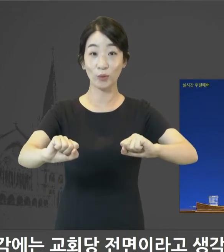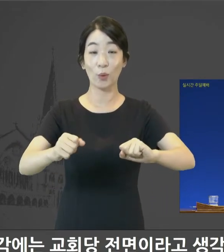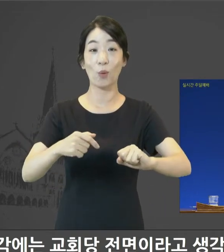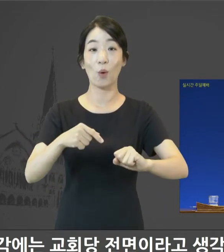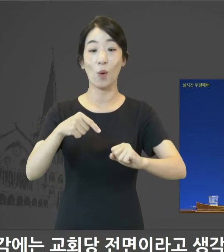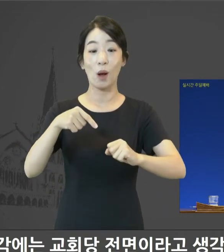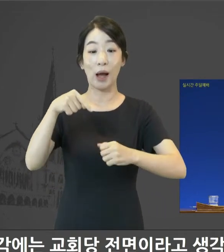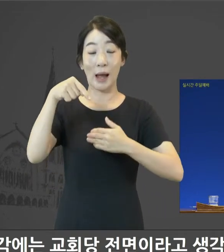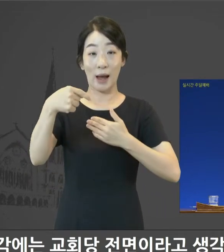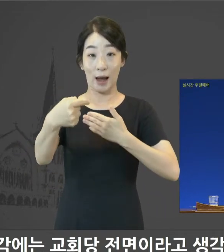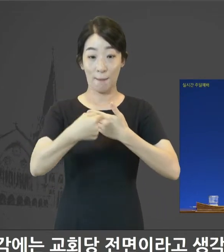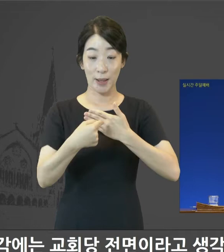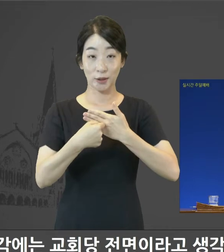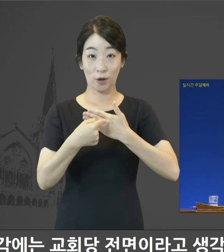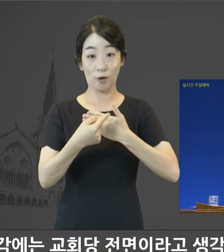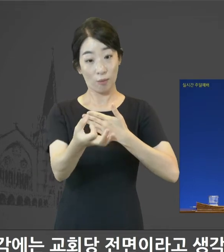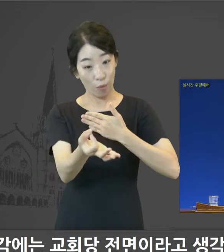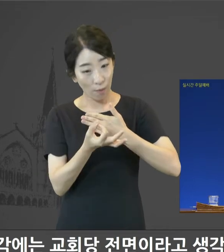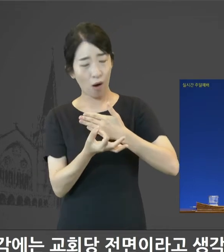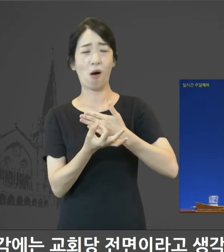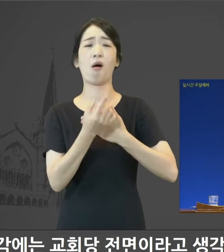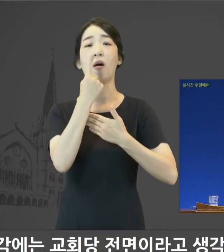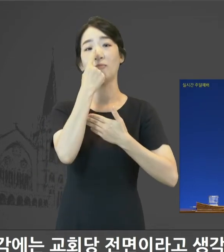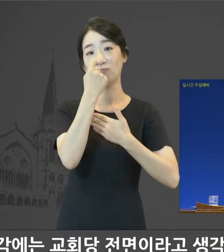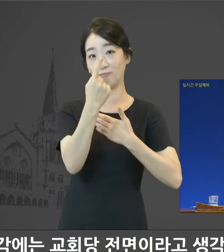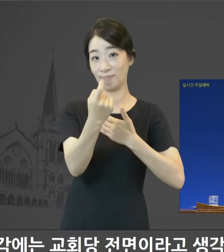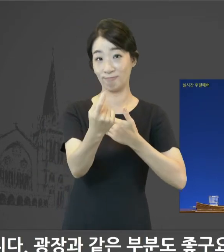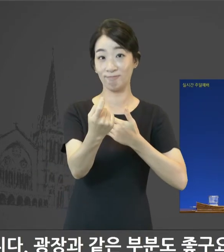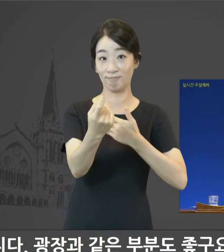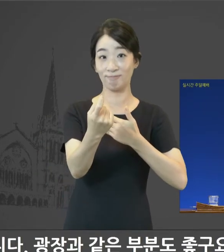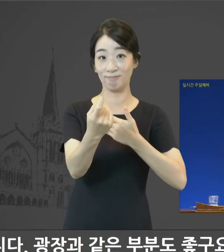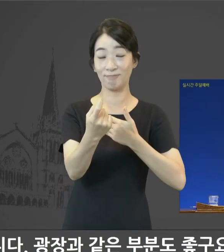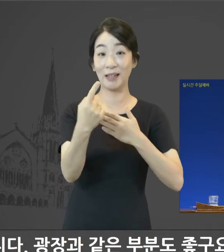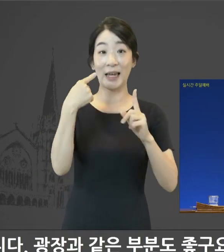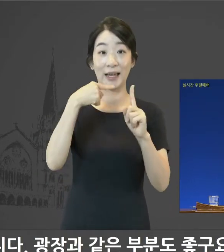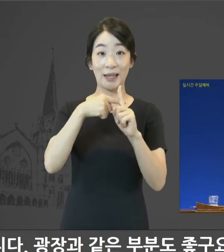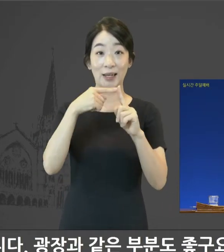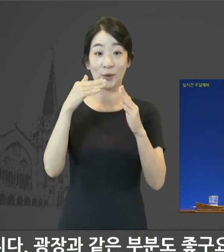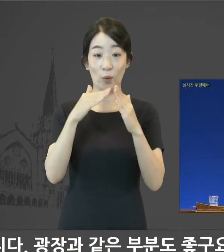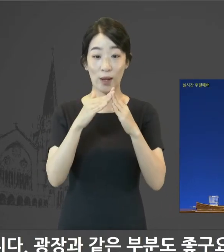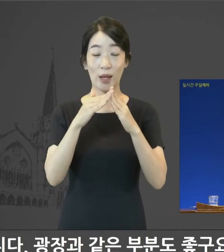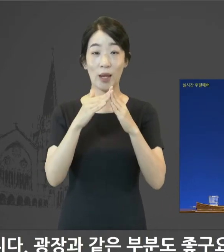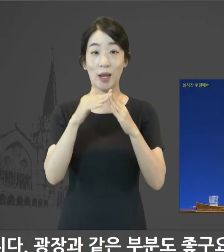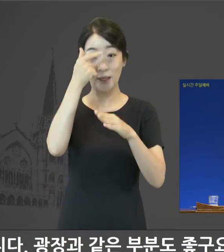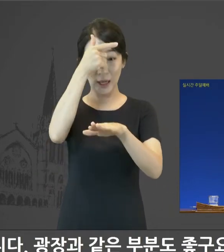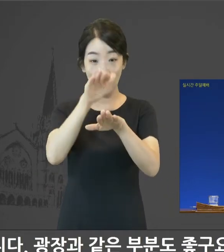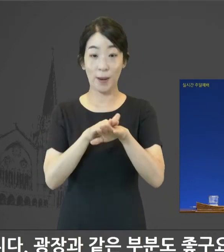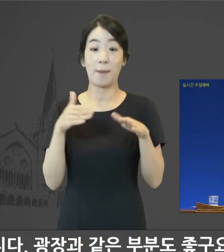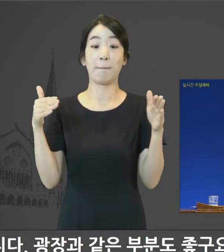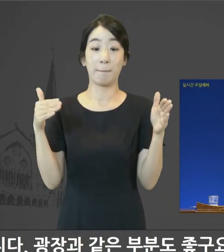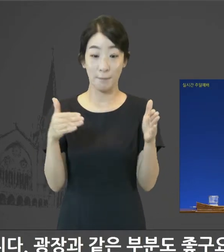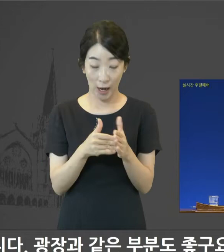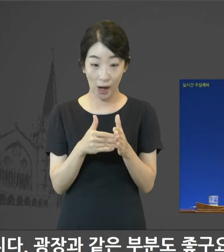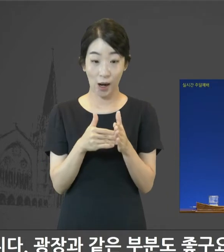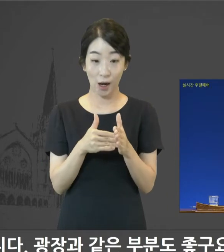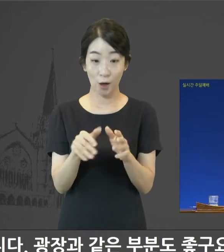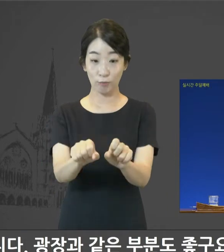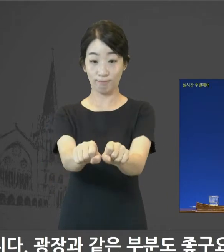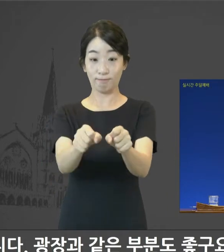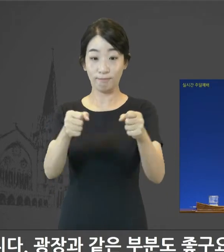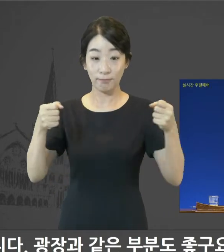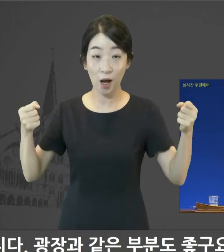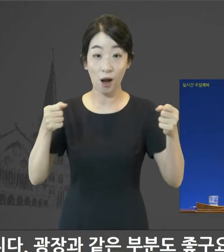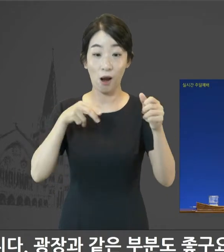보면 더 멋있습니다. 그것은 아마도 예배가 끝나면 문을 쫙 열고 성도들이 세상으로